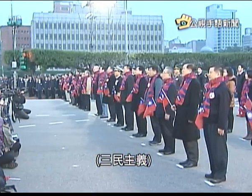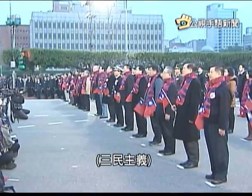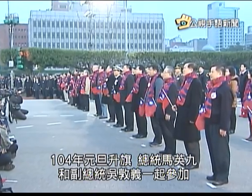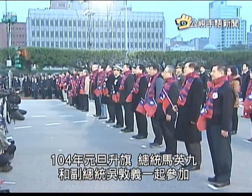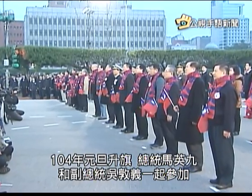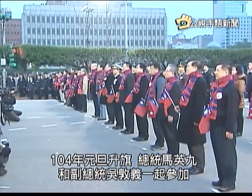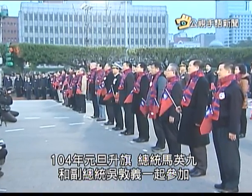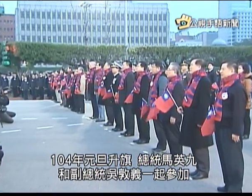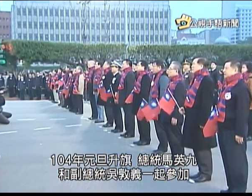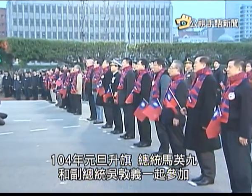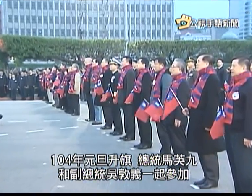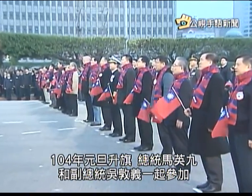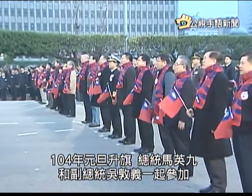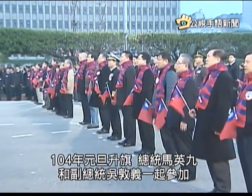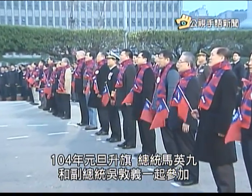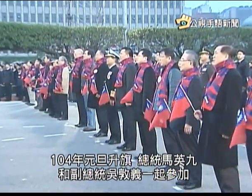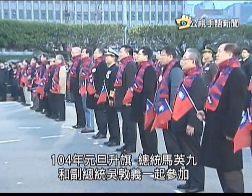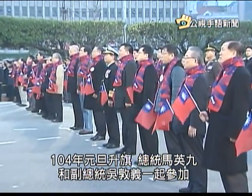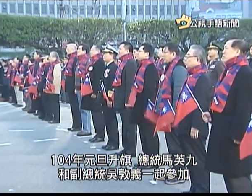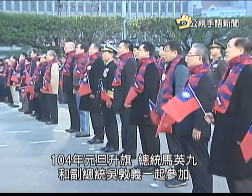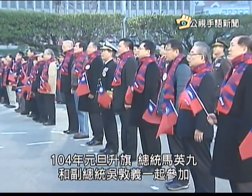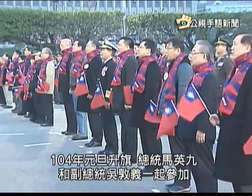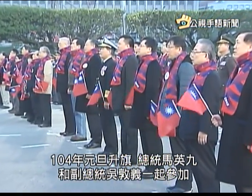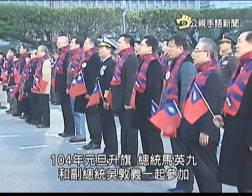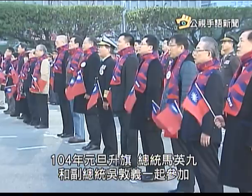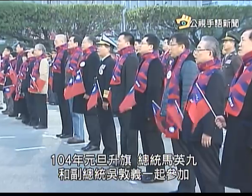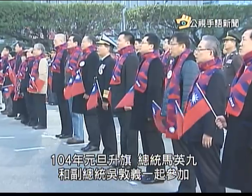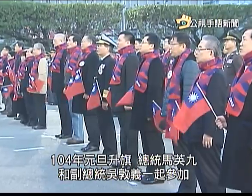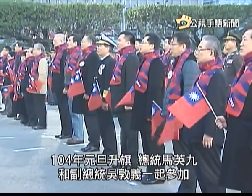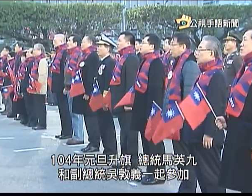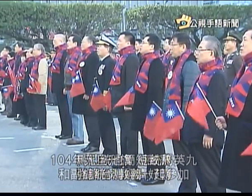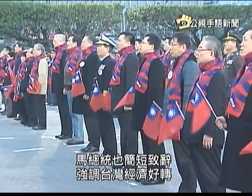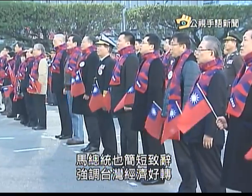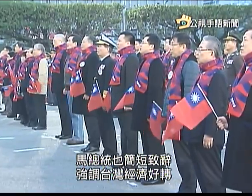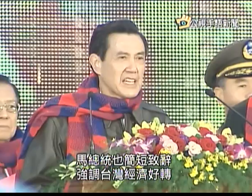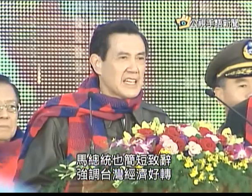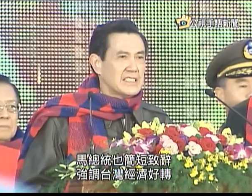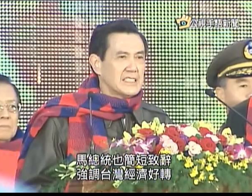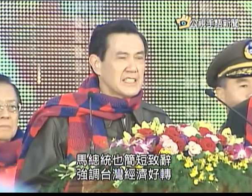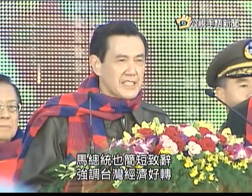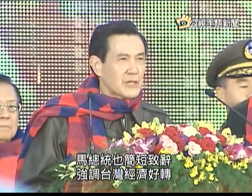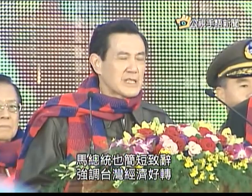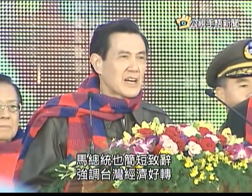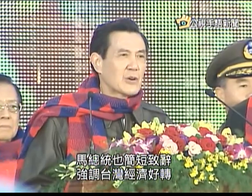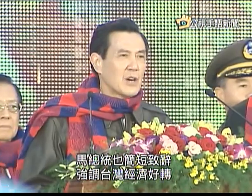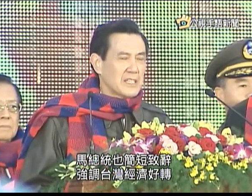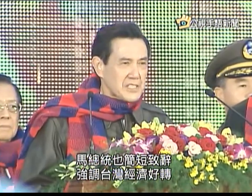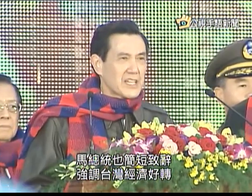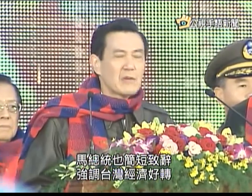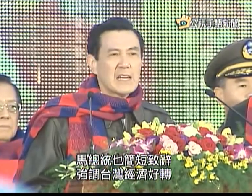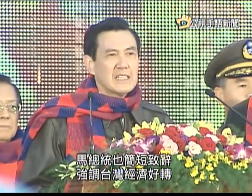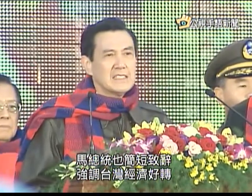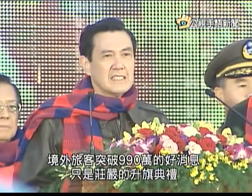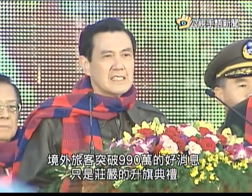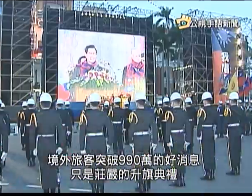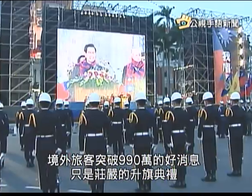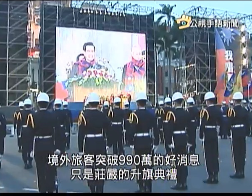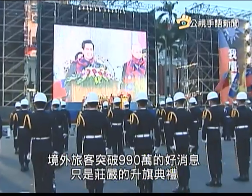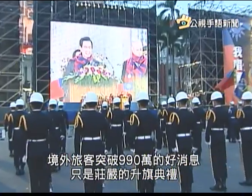104年元旦升旗，总统马英九和副总统吴敦义一起参加，马总统也简短致辞，强调台湾经济好转，境外旅客突破